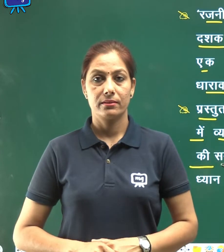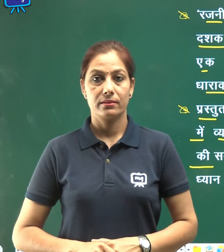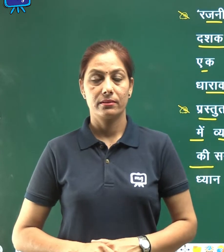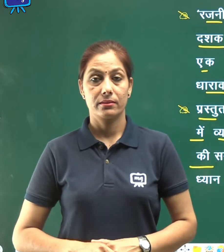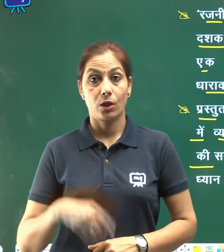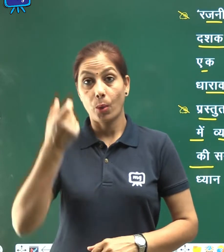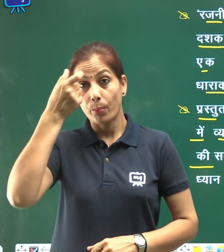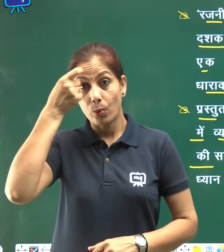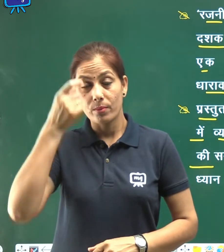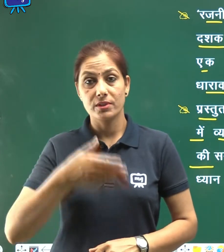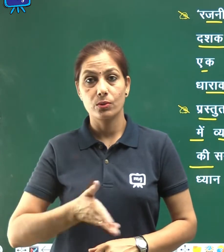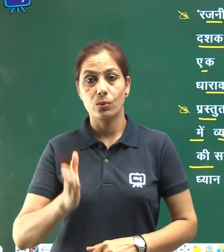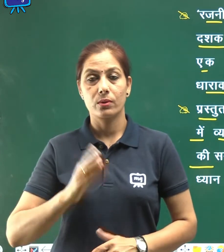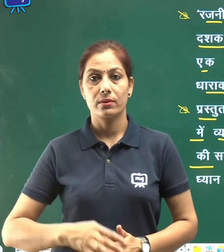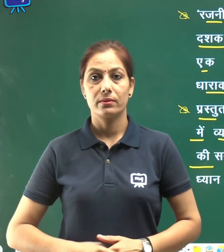समस्या की ओर